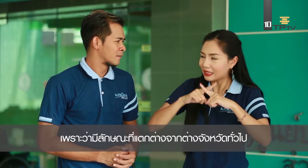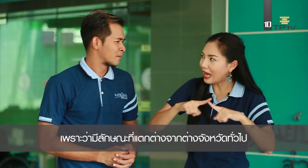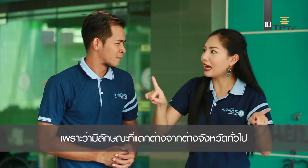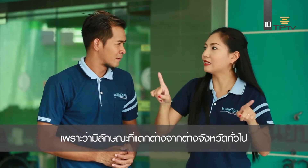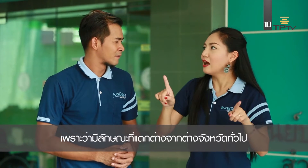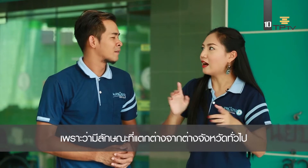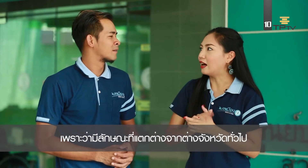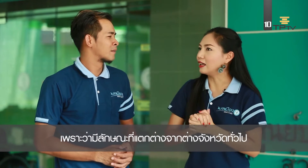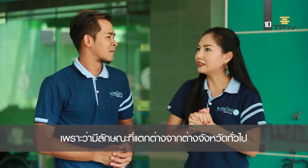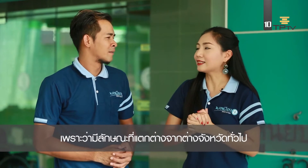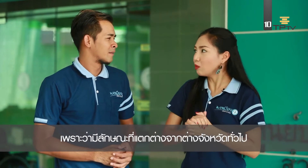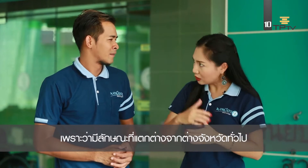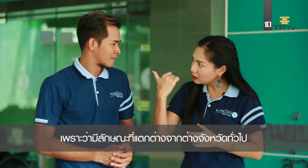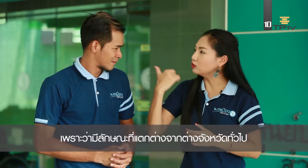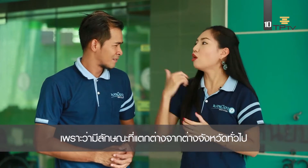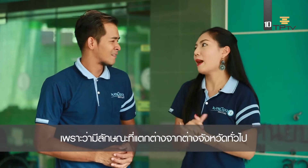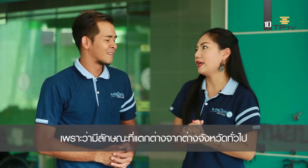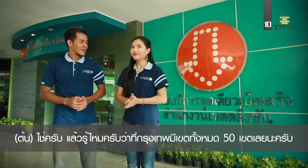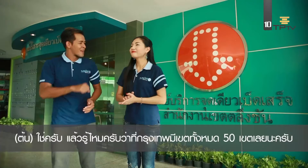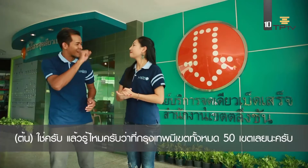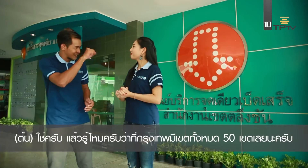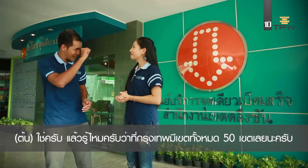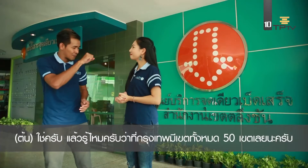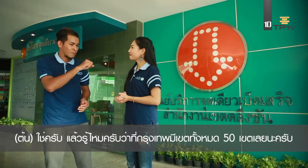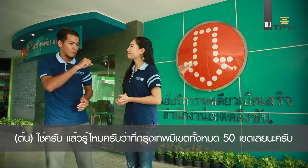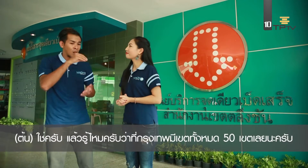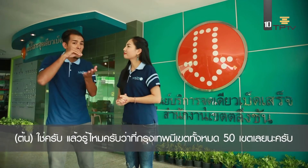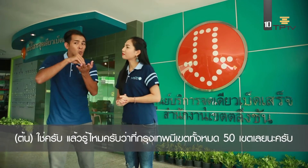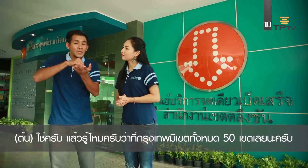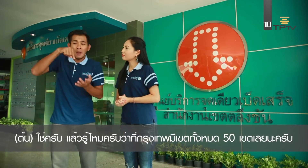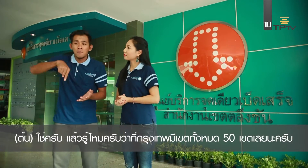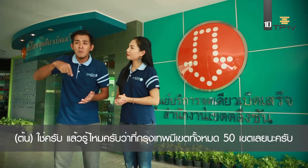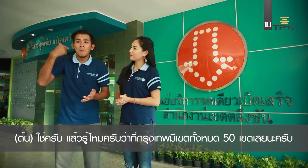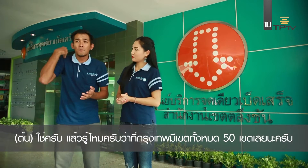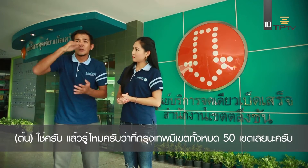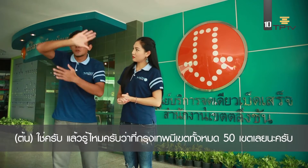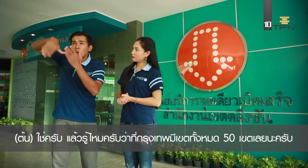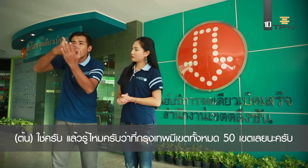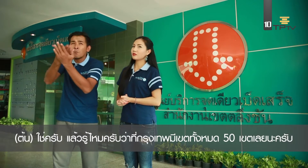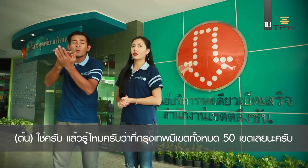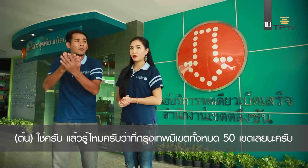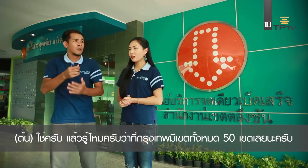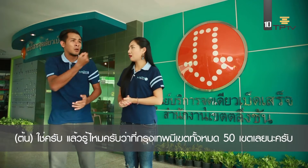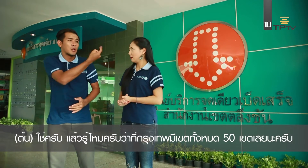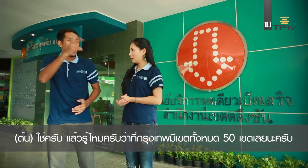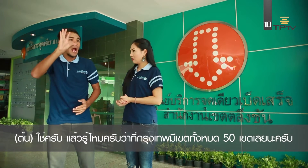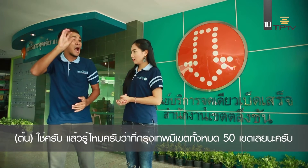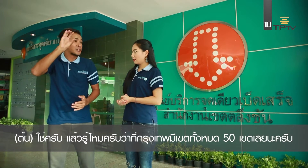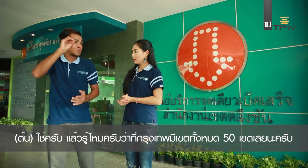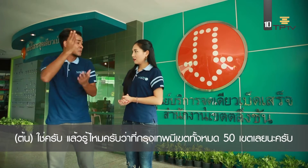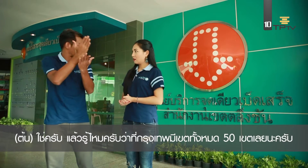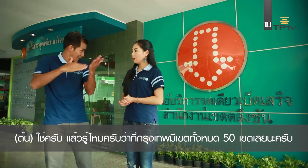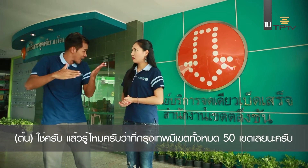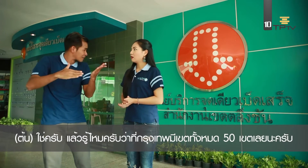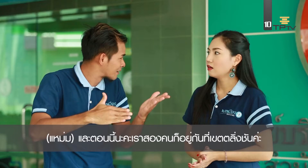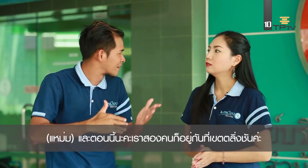ที่แตกต่างจากจังหวัดอื่นๆทั่วไป ใช่ครับแล้วรู้ไหมครับว่าที่กรุงเทพมีเขตทั้งหมด50